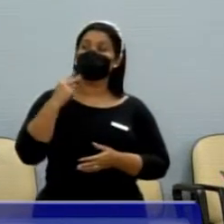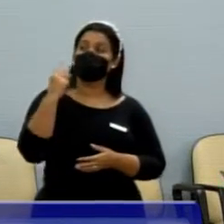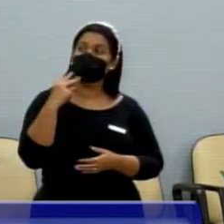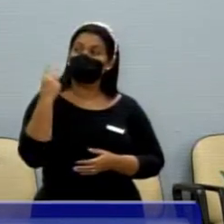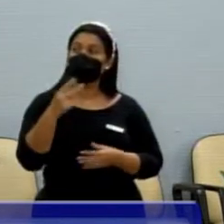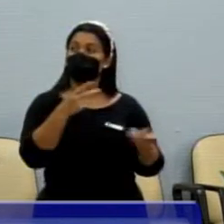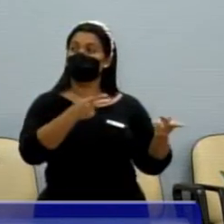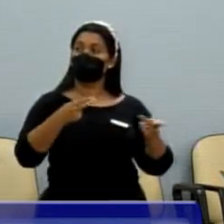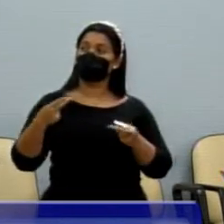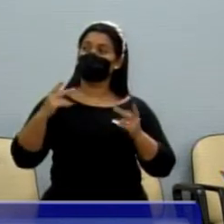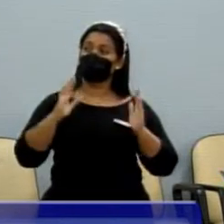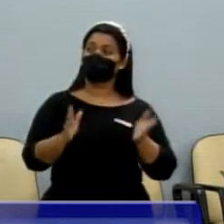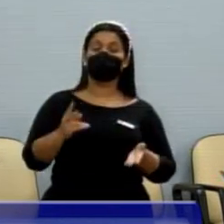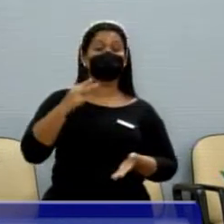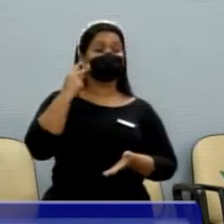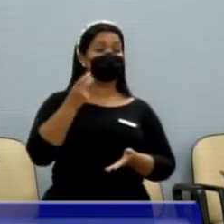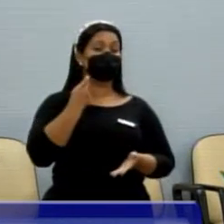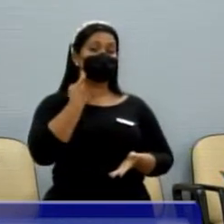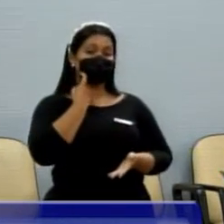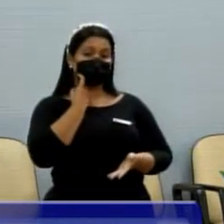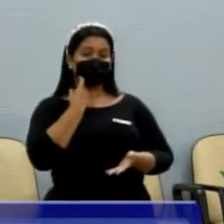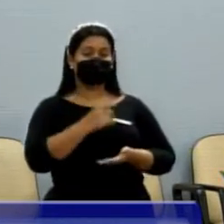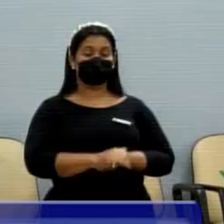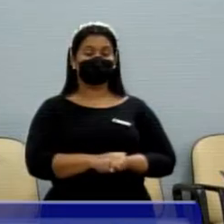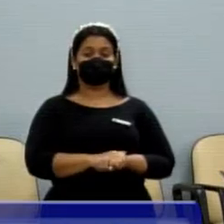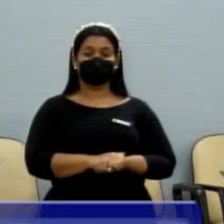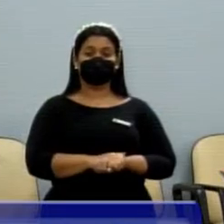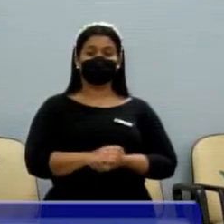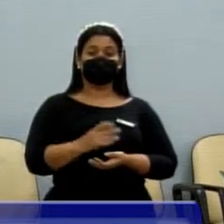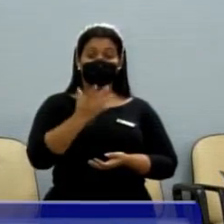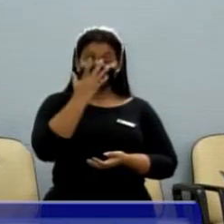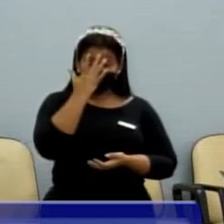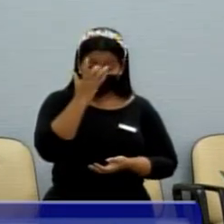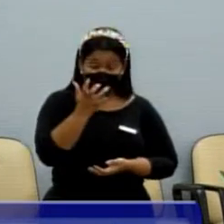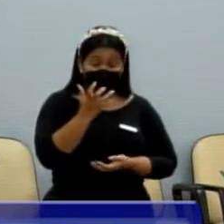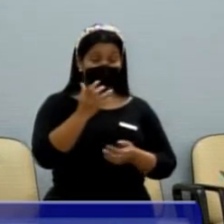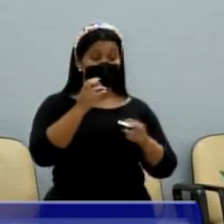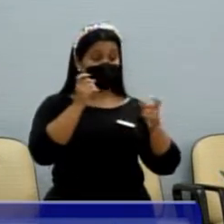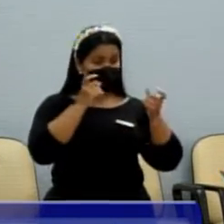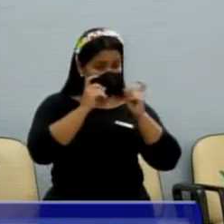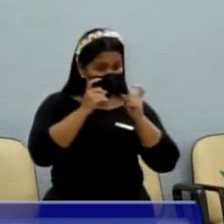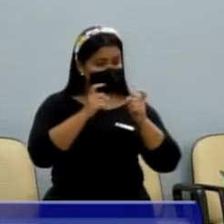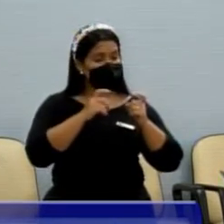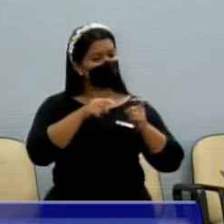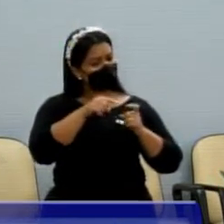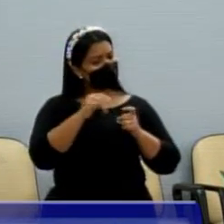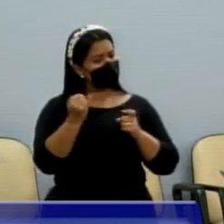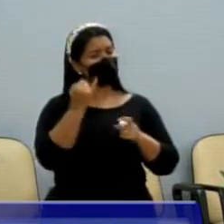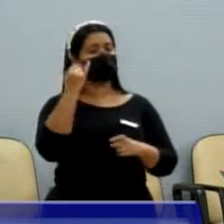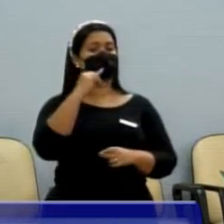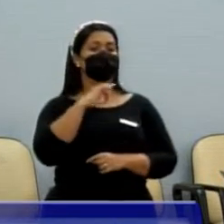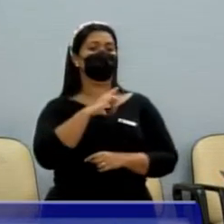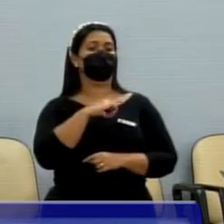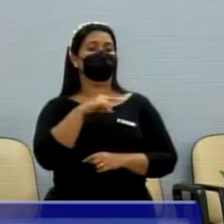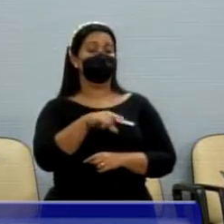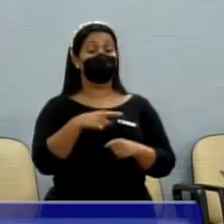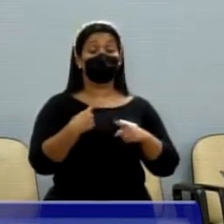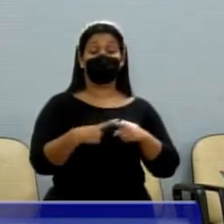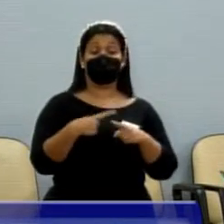vereadores já foram convidados pelo operador paixão essa reunião de amanhã da comissão também vai ser uma reunião muito importante